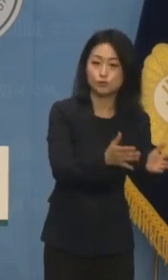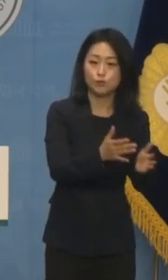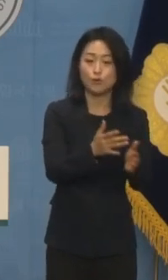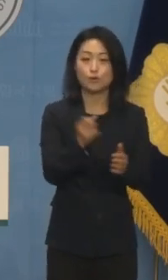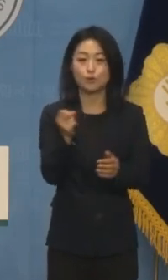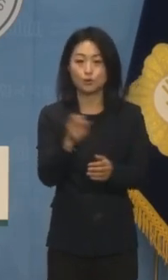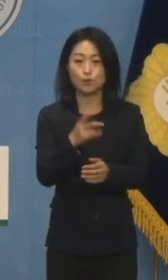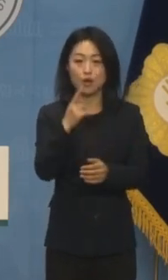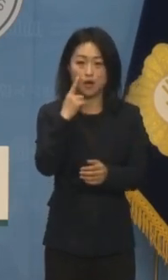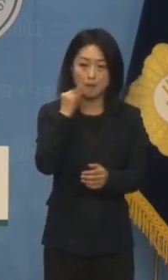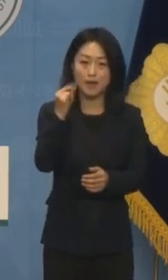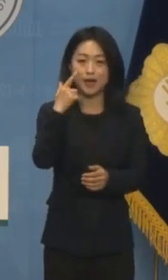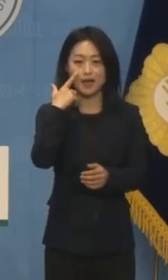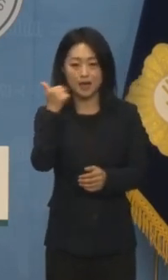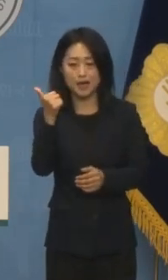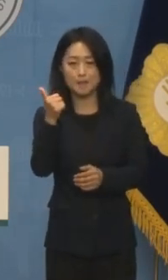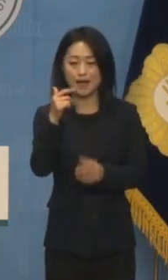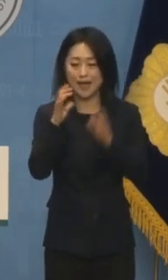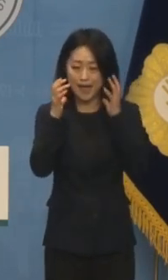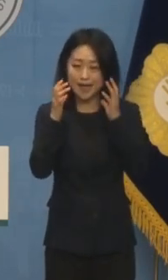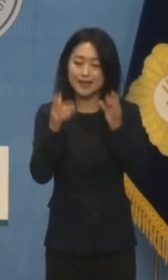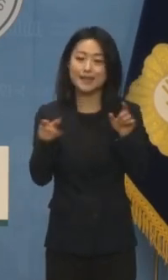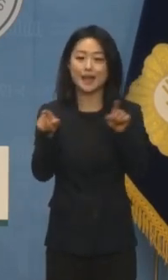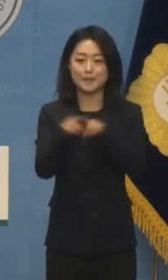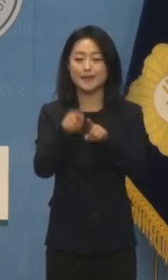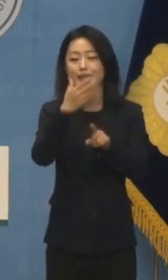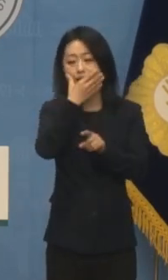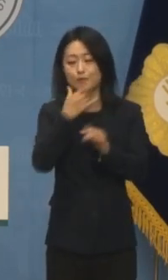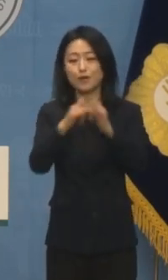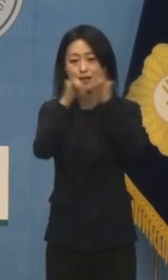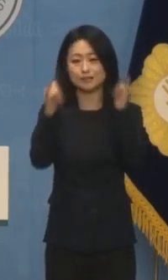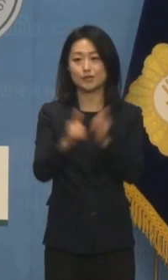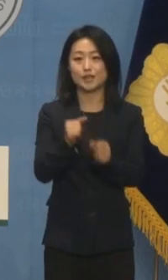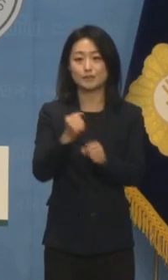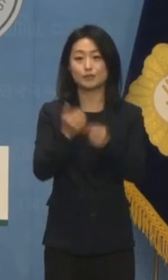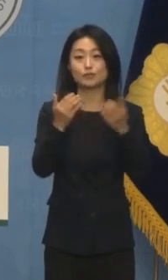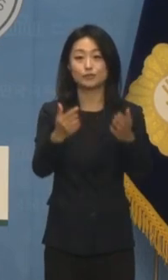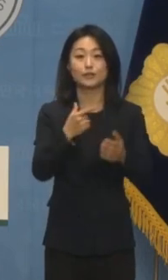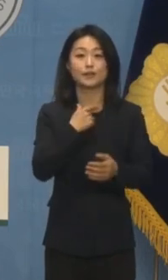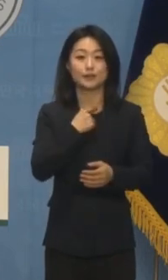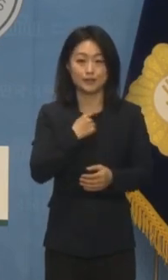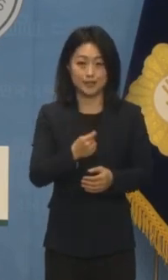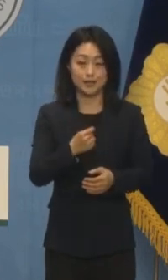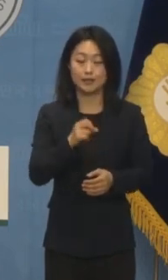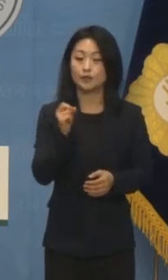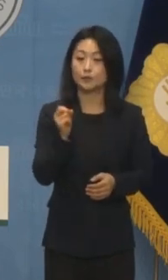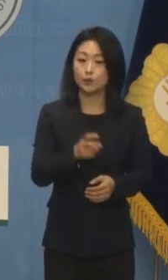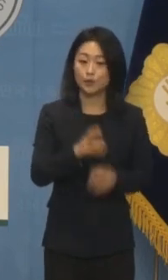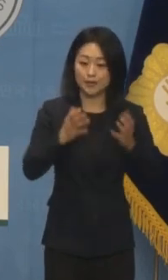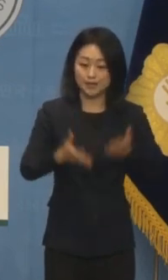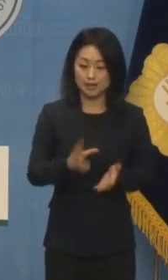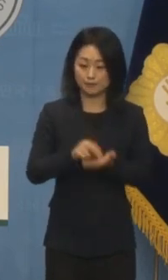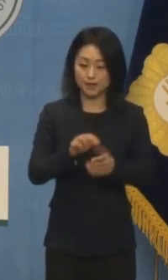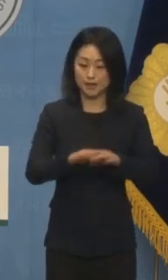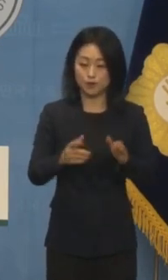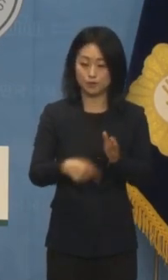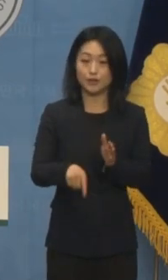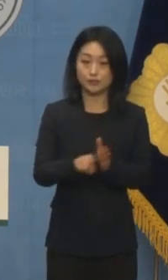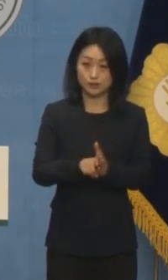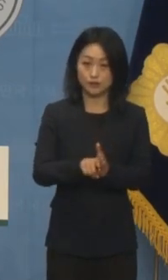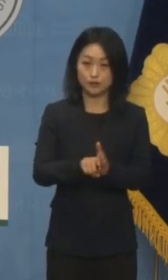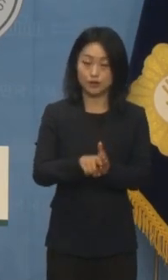아이가 함께 행복한 사회를 만드는 데 기여할 수 있기를 희망합니다. 아울러 저출생 문제를 해결하기